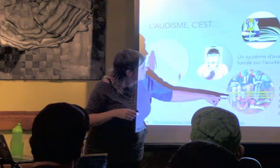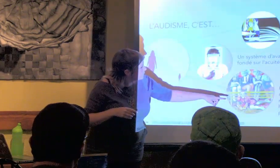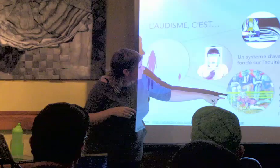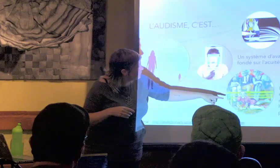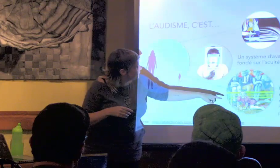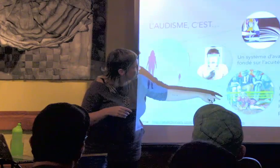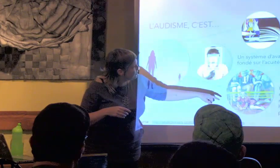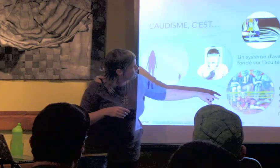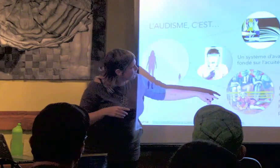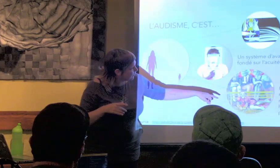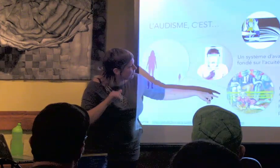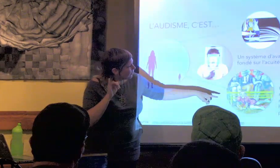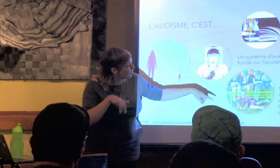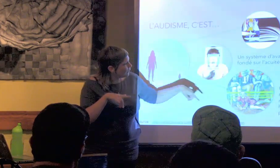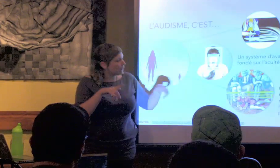nous.